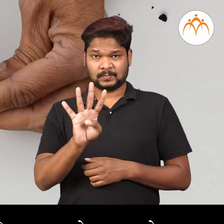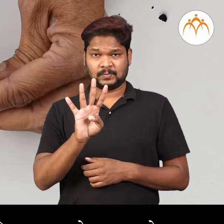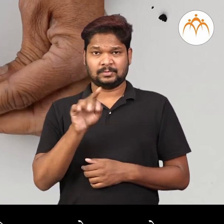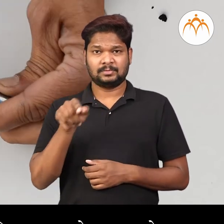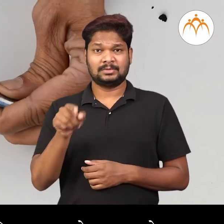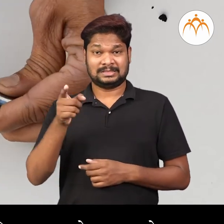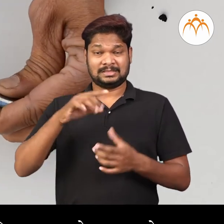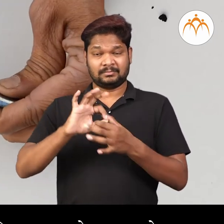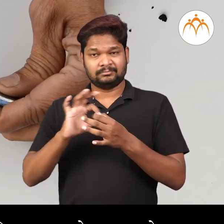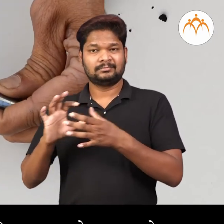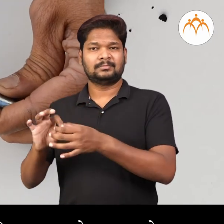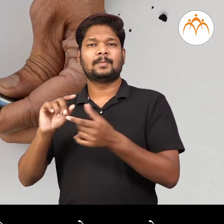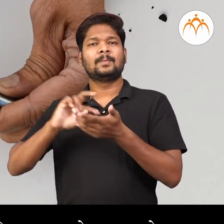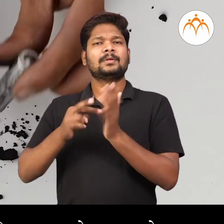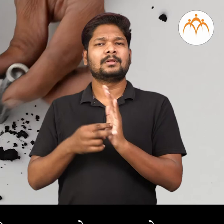इलेक्ट्रोलाइट